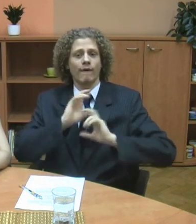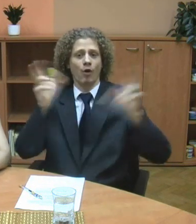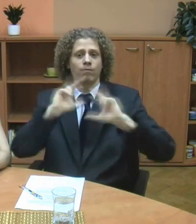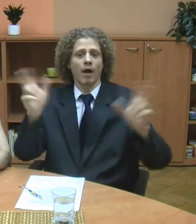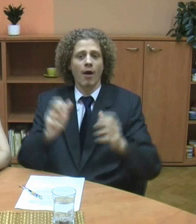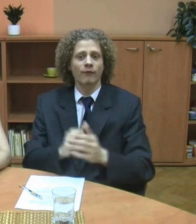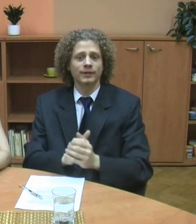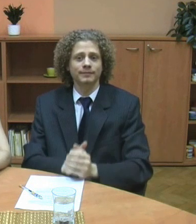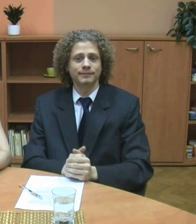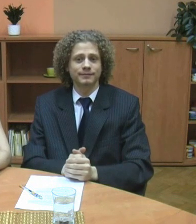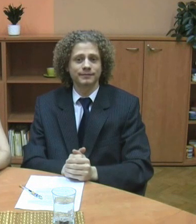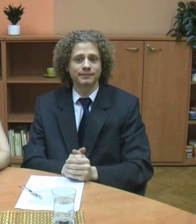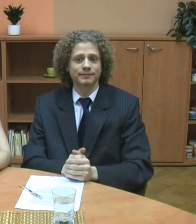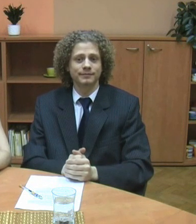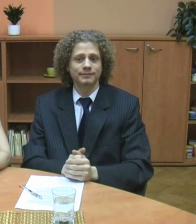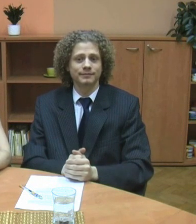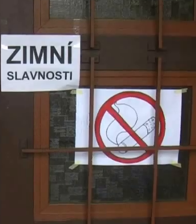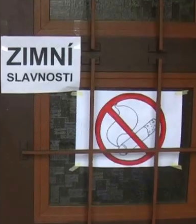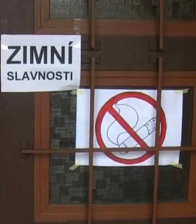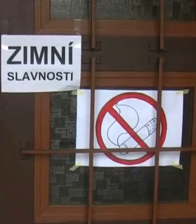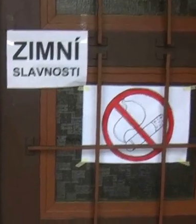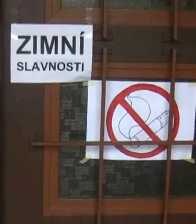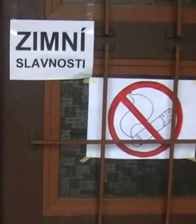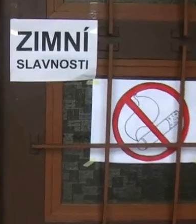oblíbený volejbalový turnaj.